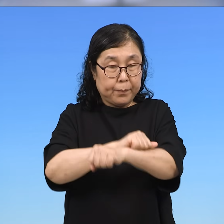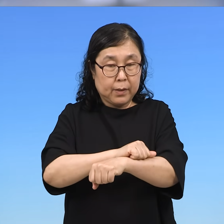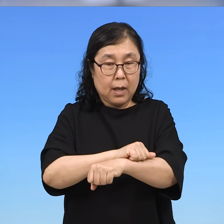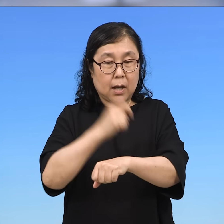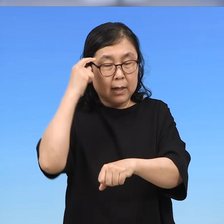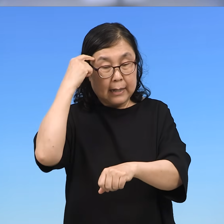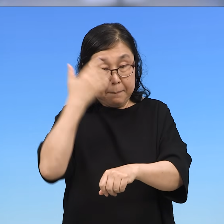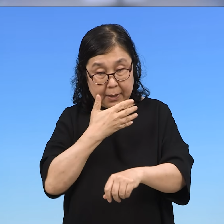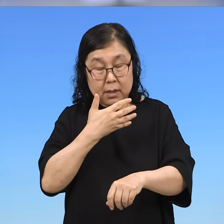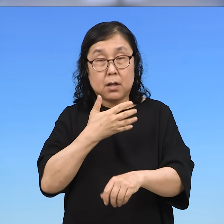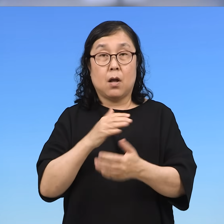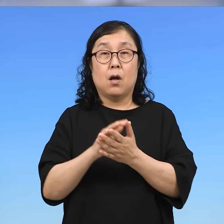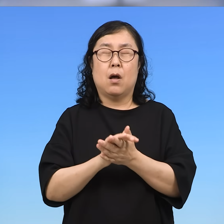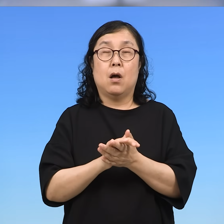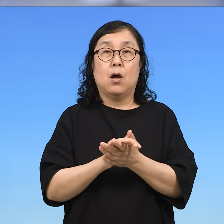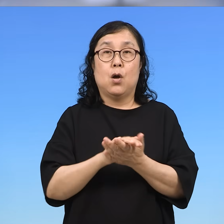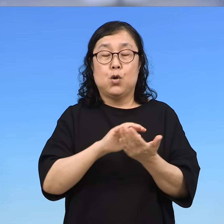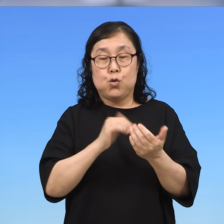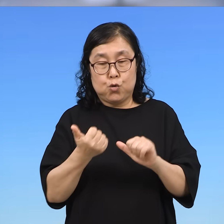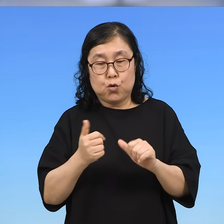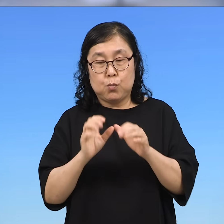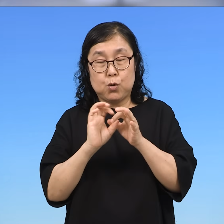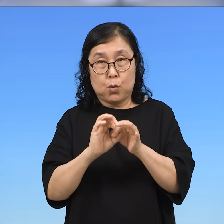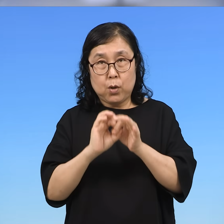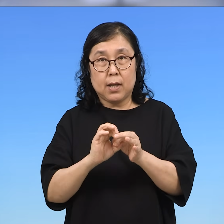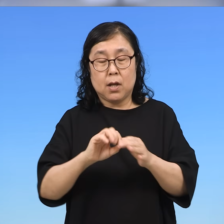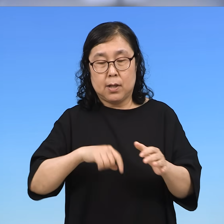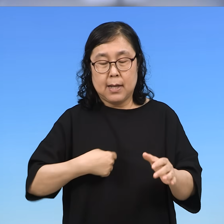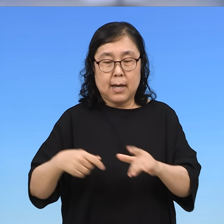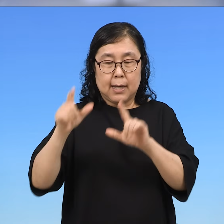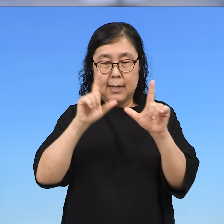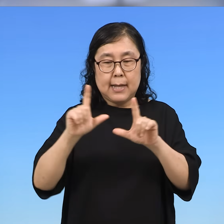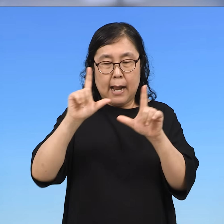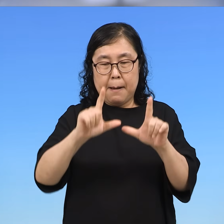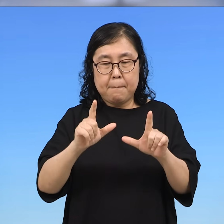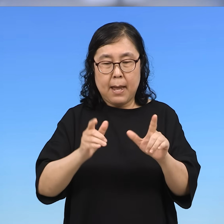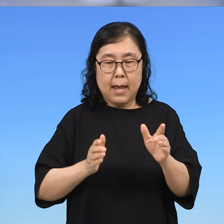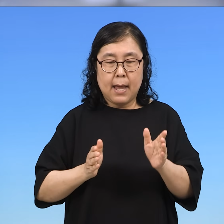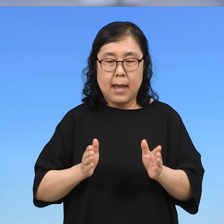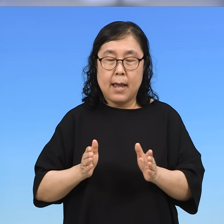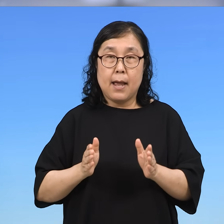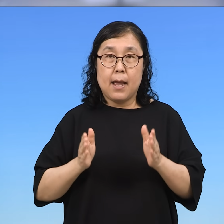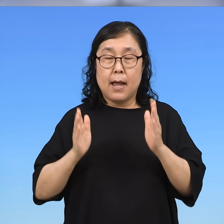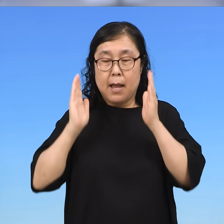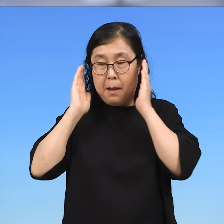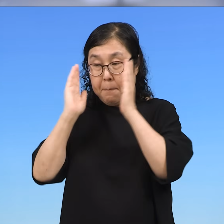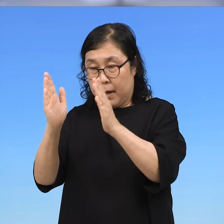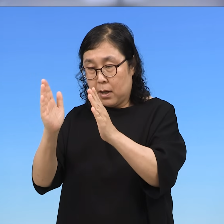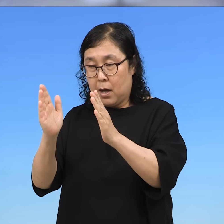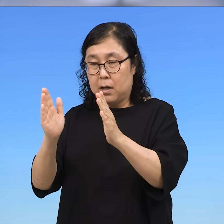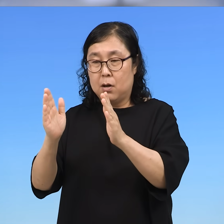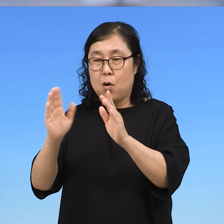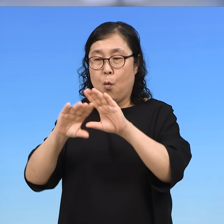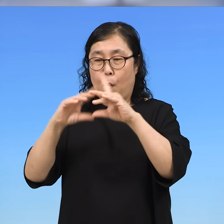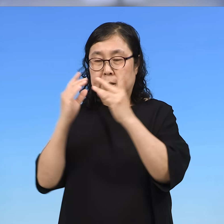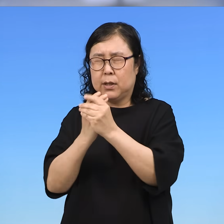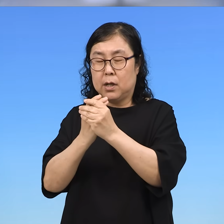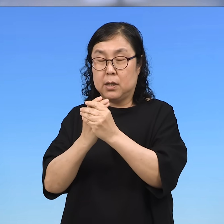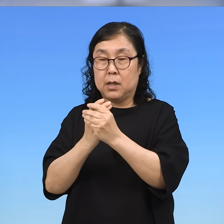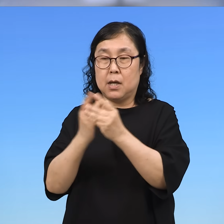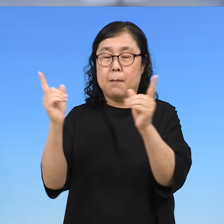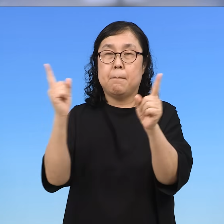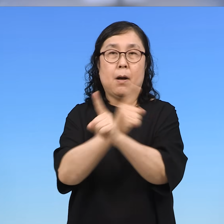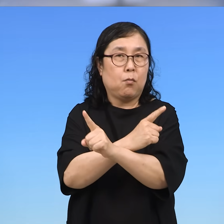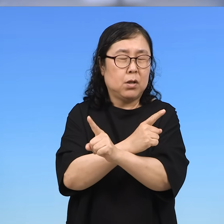아들의 갑작스러운 죽음을 통해서 자기 삶의 방향을 완전히 바꾼 거예요. 그래서 그 잘